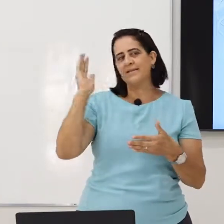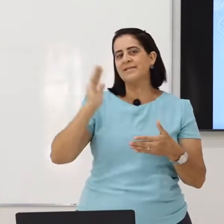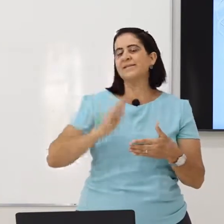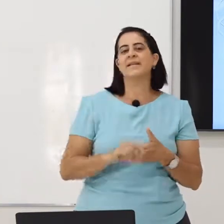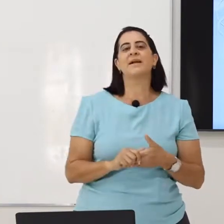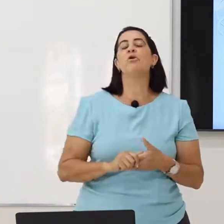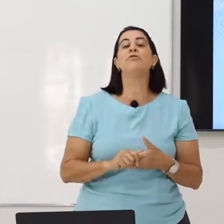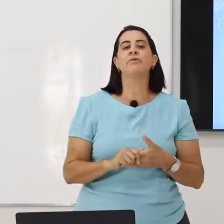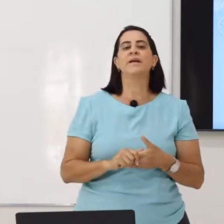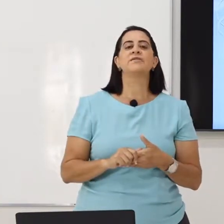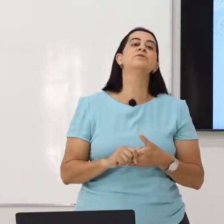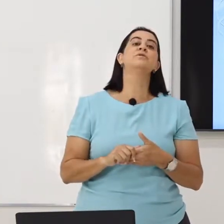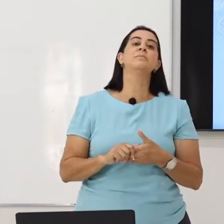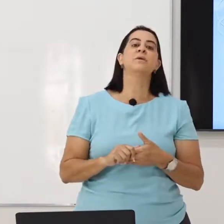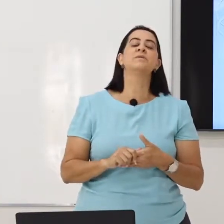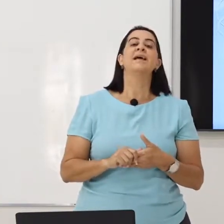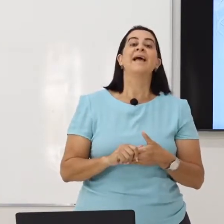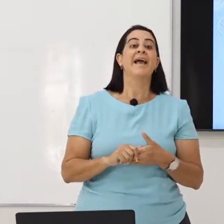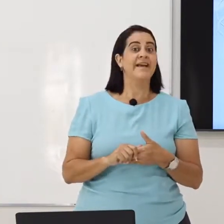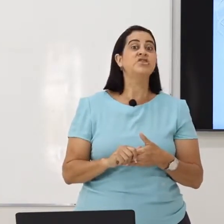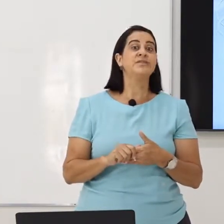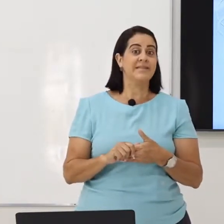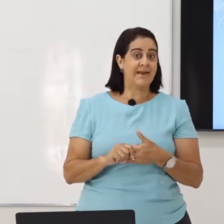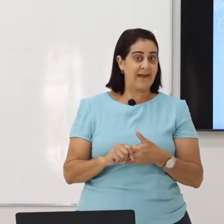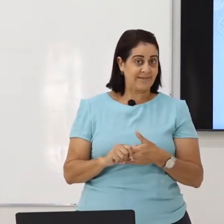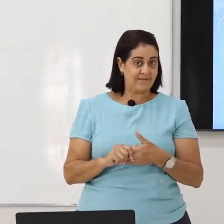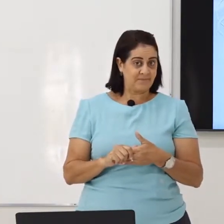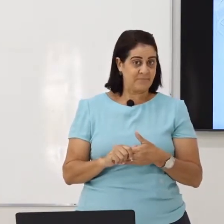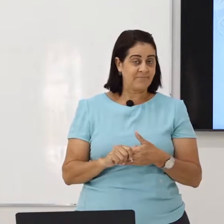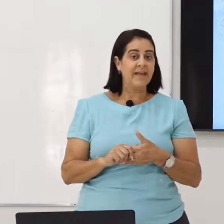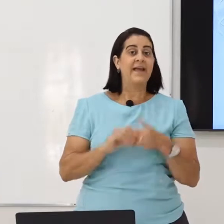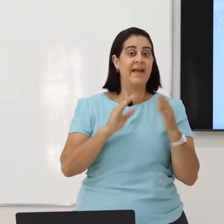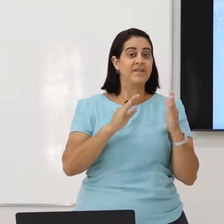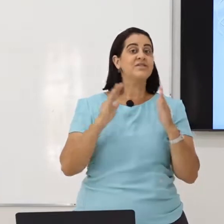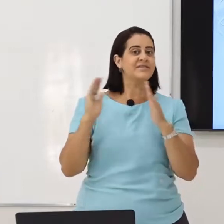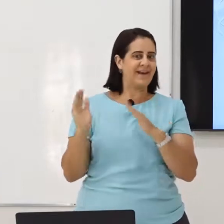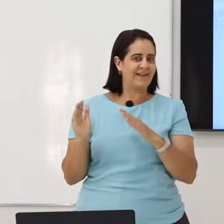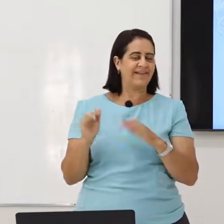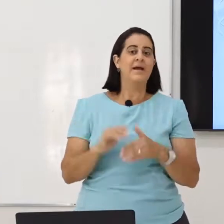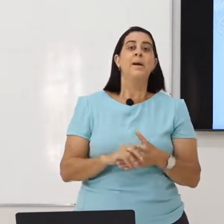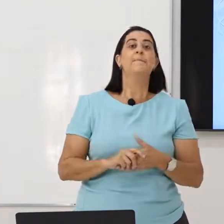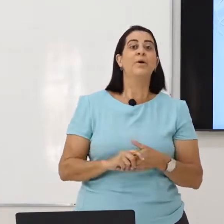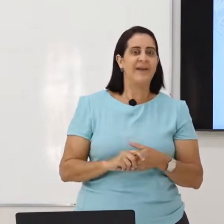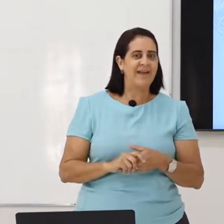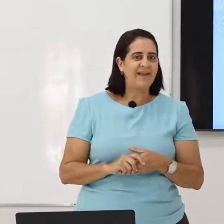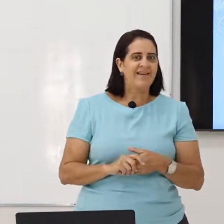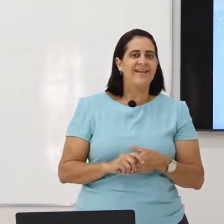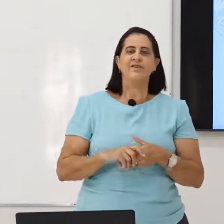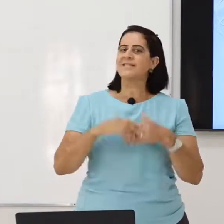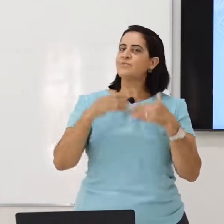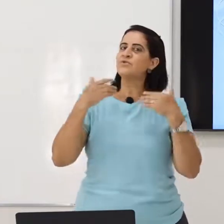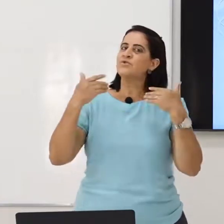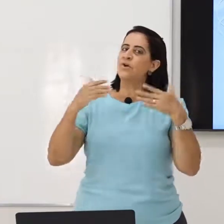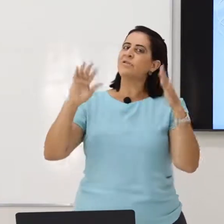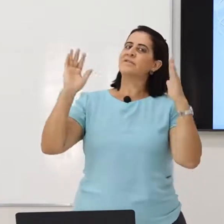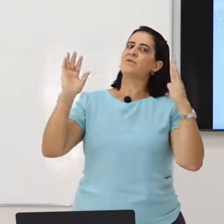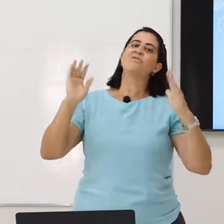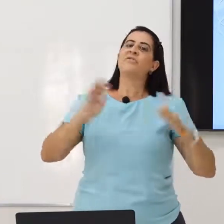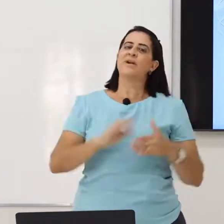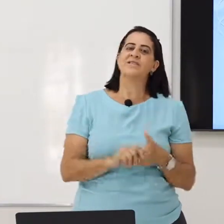60 configurações de mãos registrada. Porém, nós temos outras